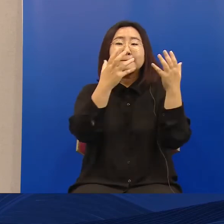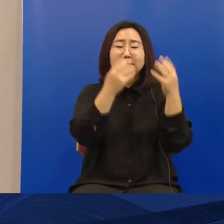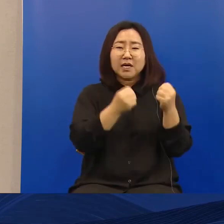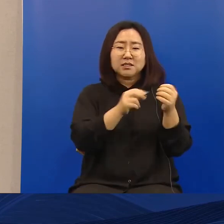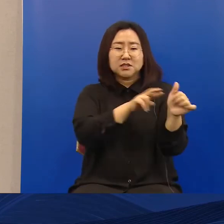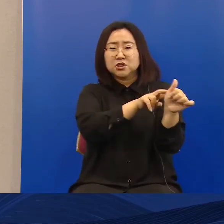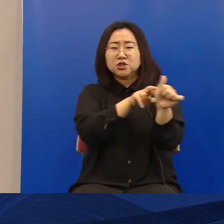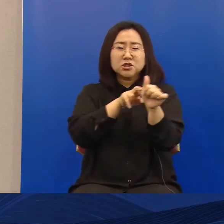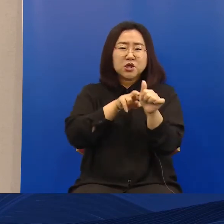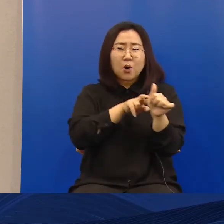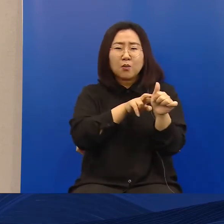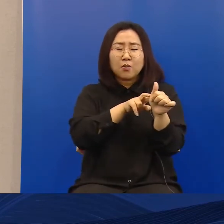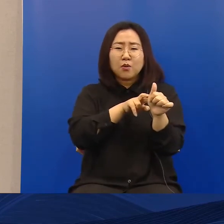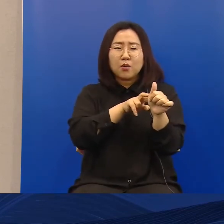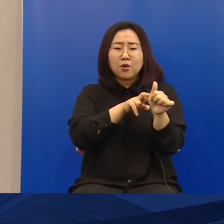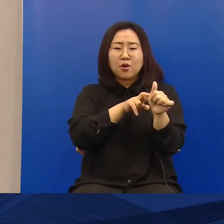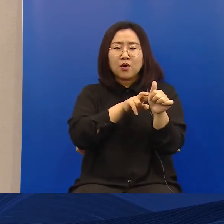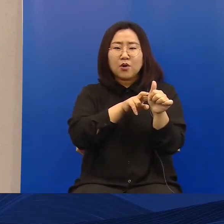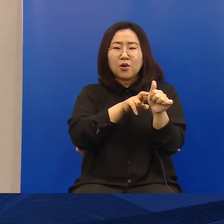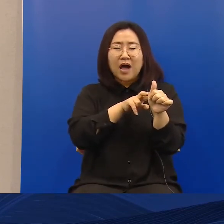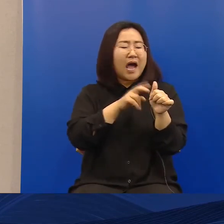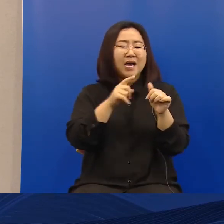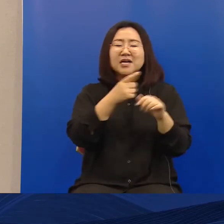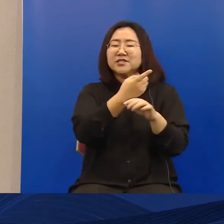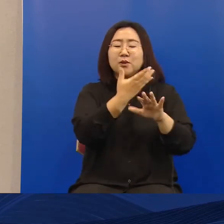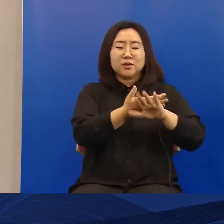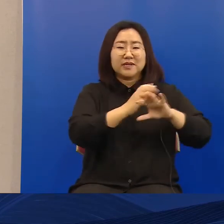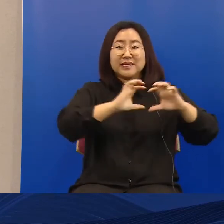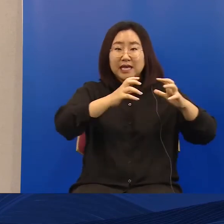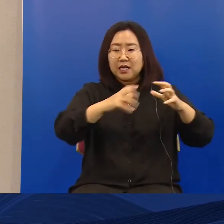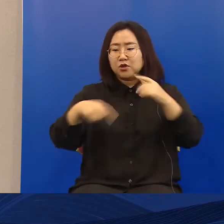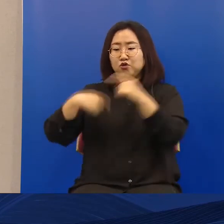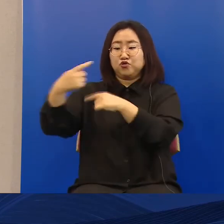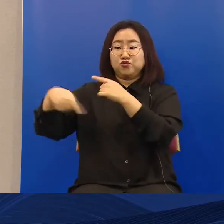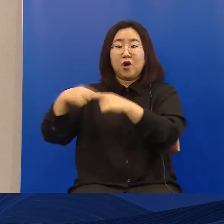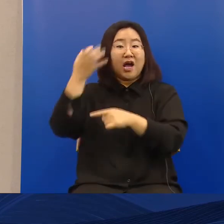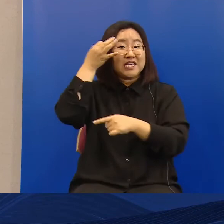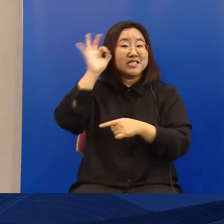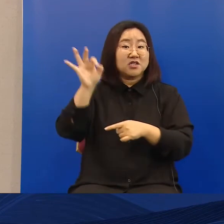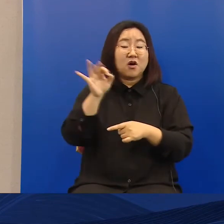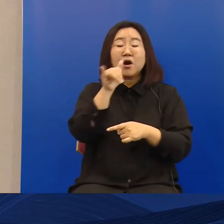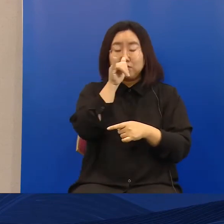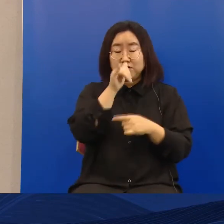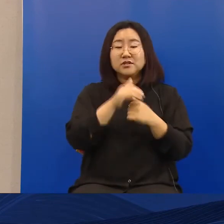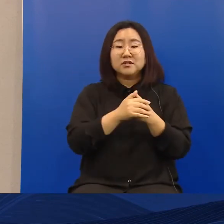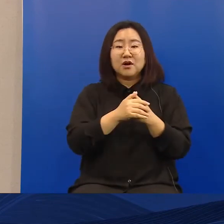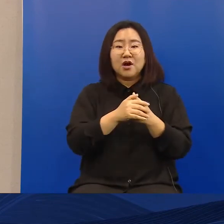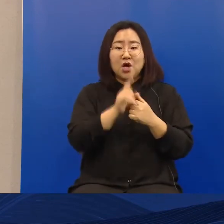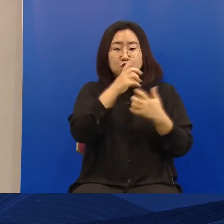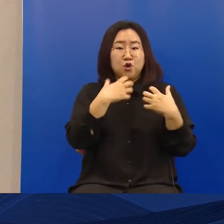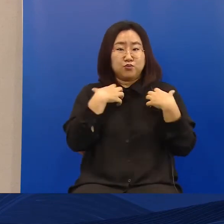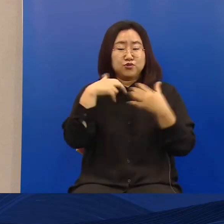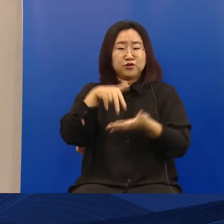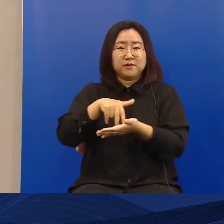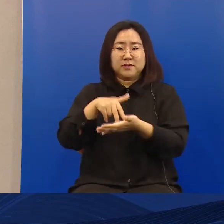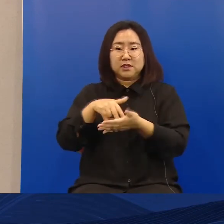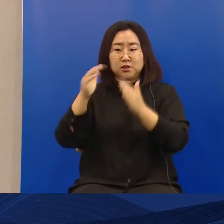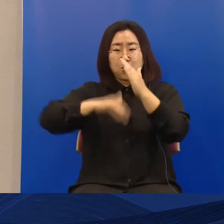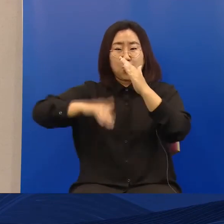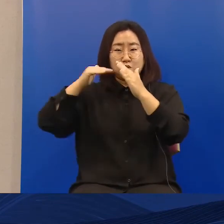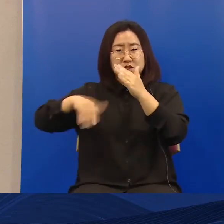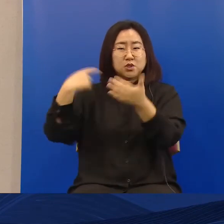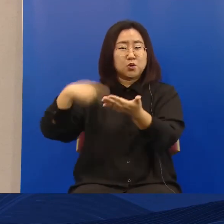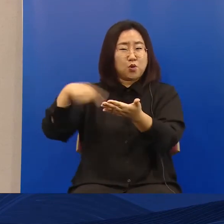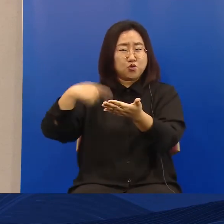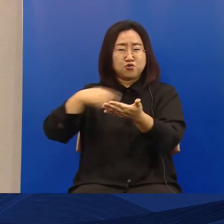많은 정부들이 자국의 수어를 인정하고 있습니다. 이거는 핵심 단계입니다. 그래서 정부가 통역사에 대한 공식